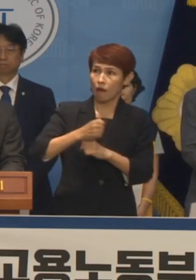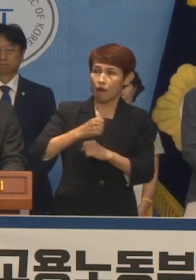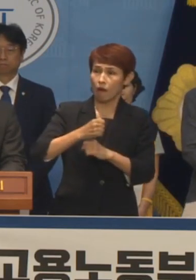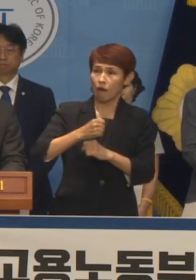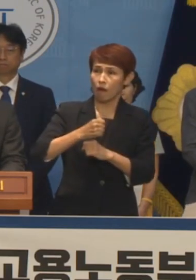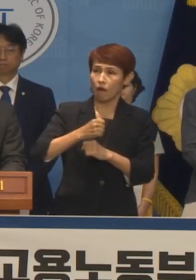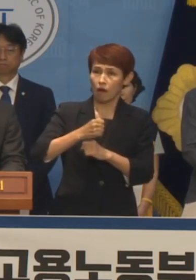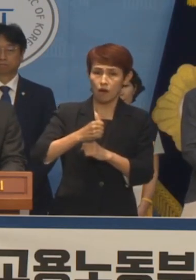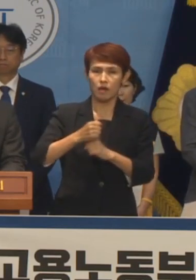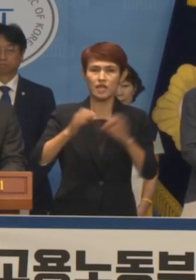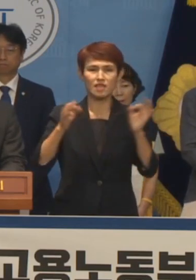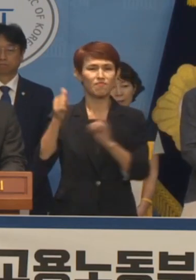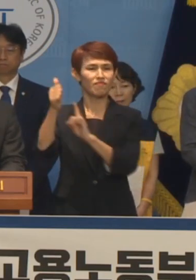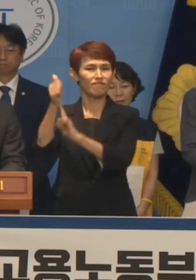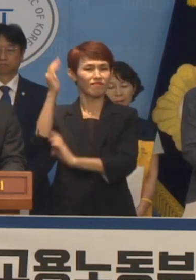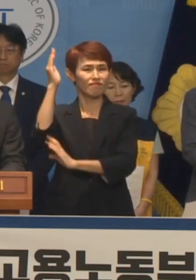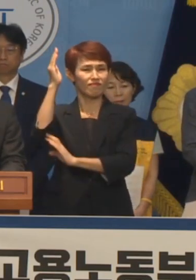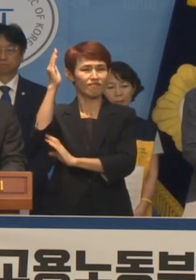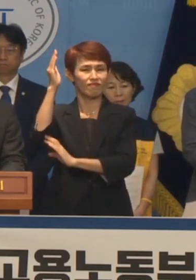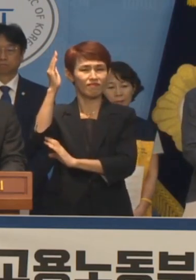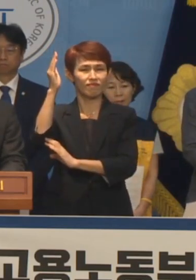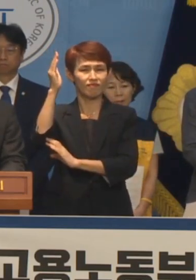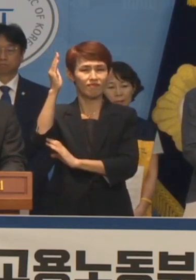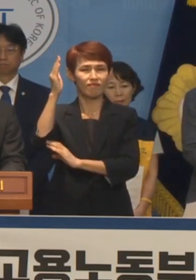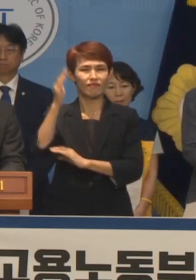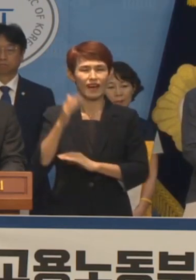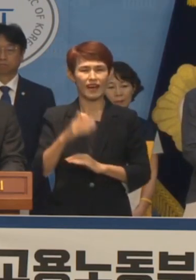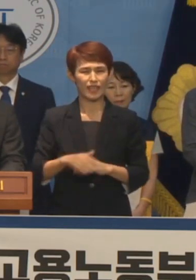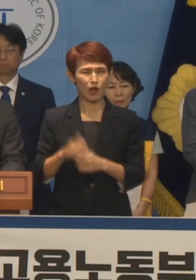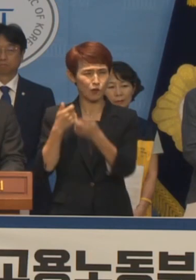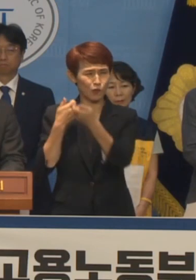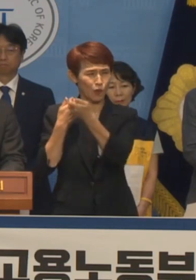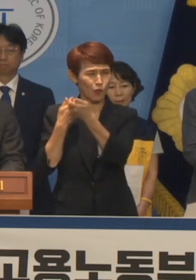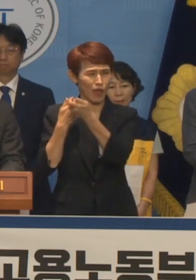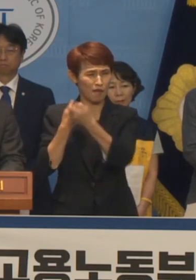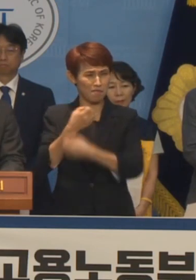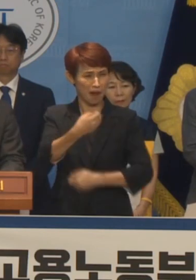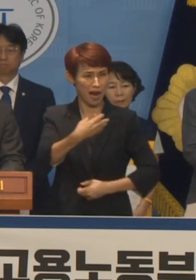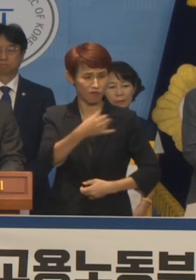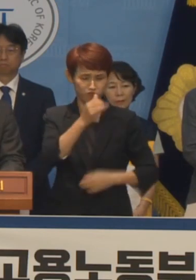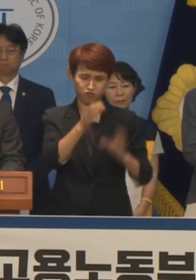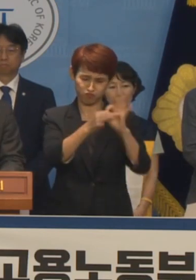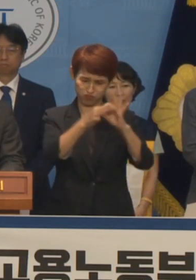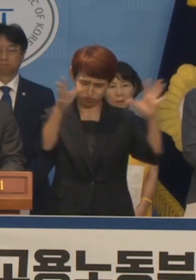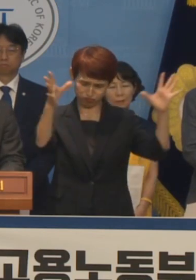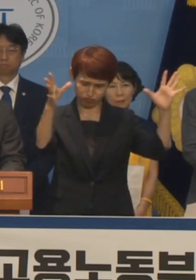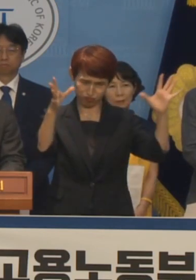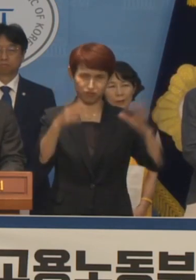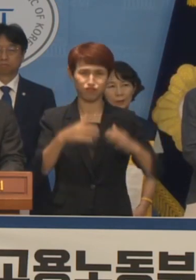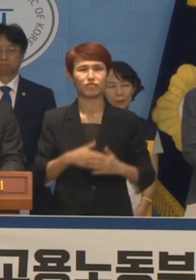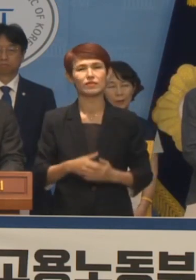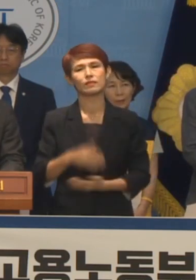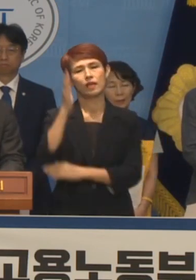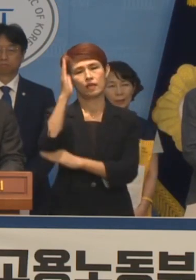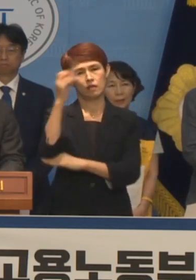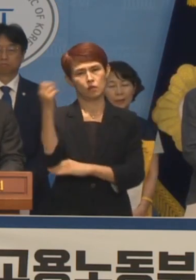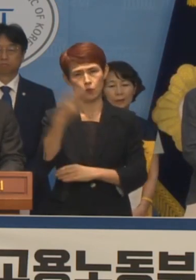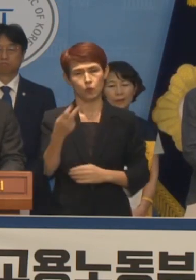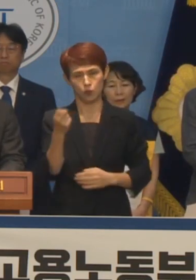웃자 김문수 위원장은 곧장 꼰대라고 하든 말든 상관없다며 똑같은 주장을